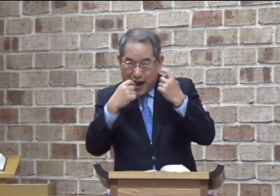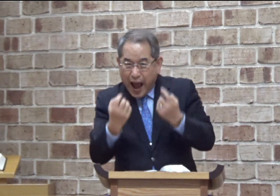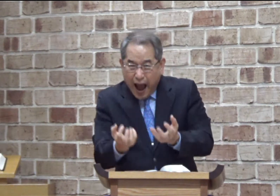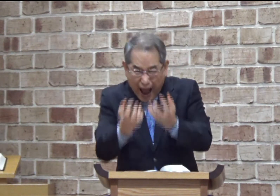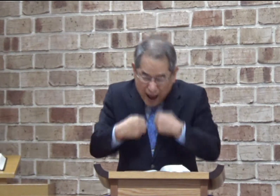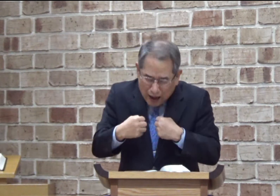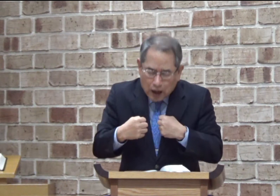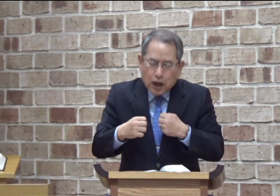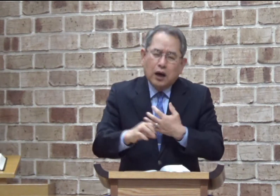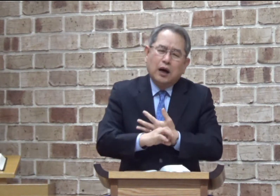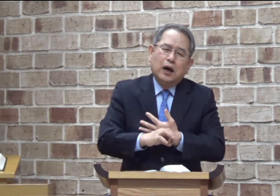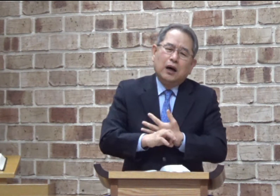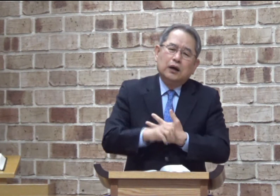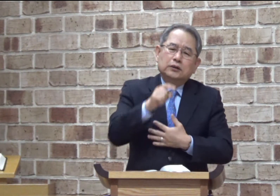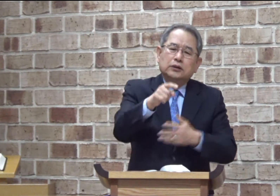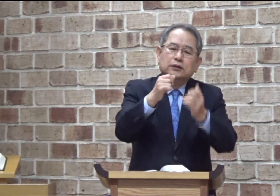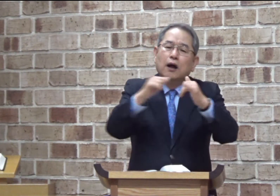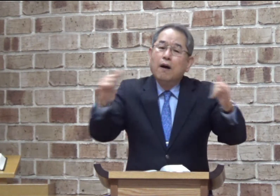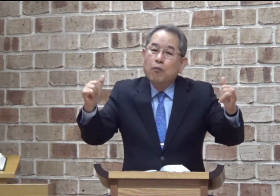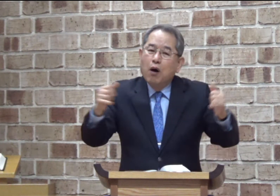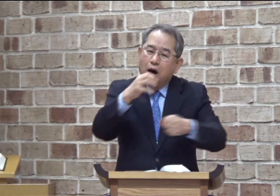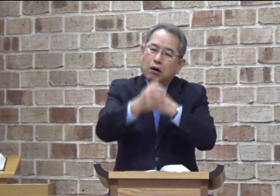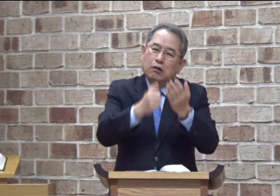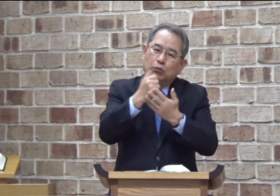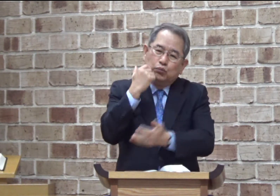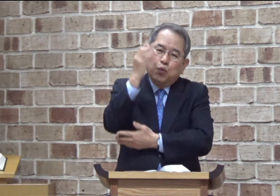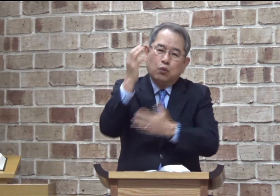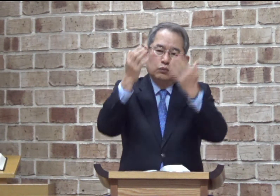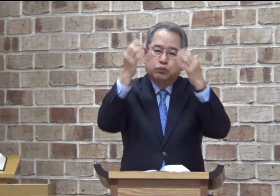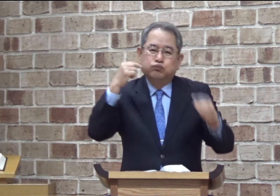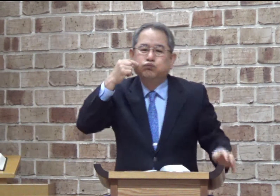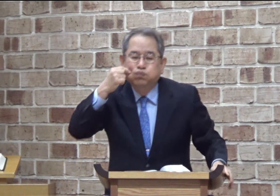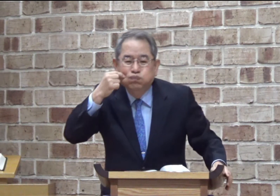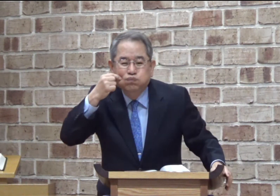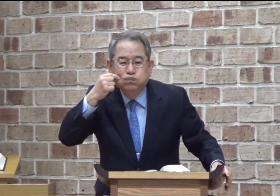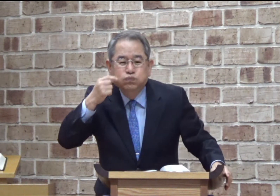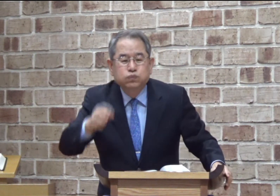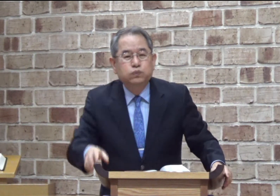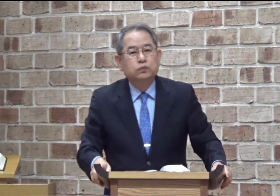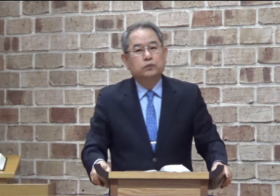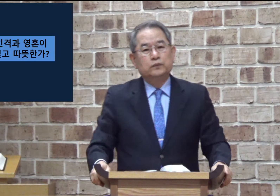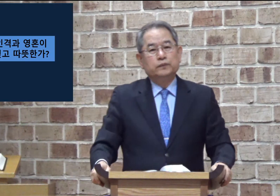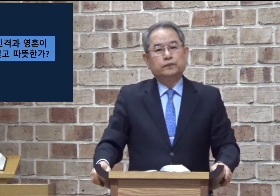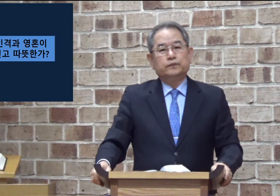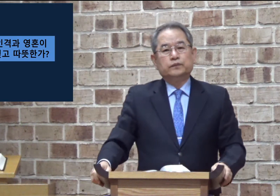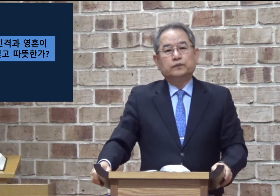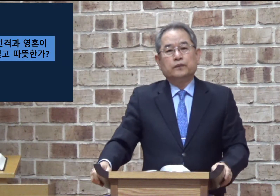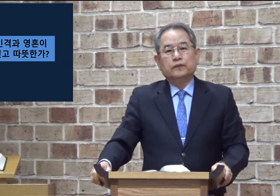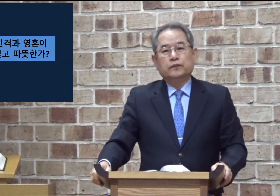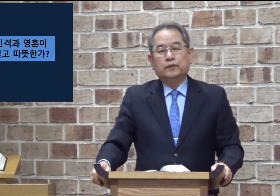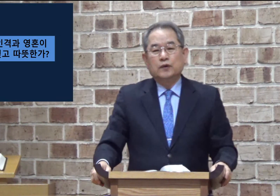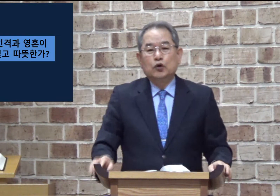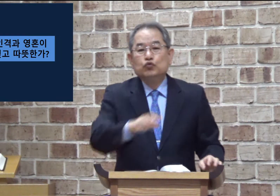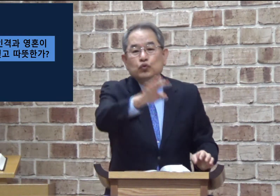우리 인격과 영혼이 맑고 깊고 따뜻한가, 우리가 살펴보아야 합니다.